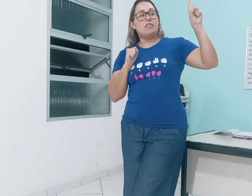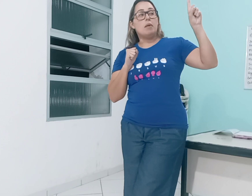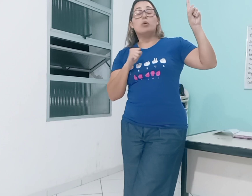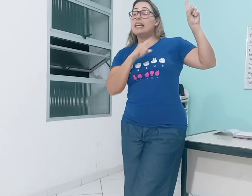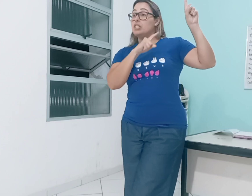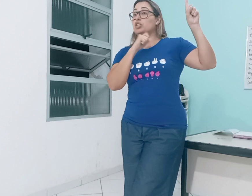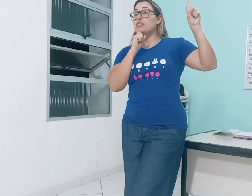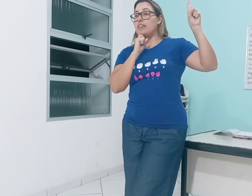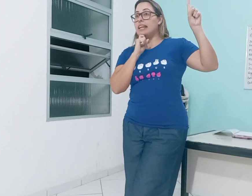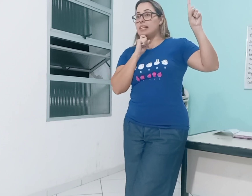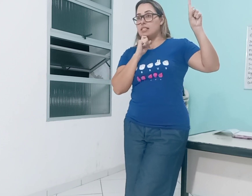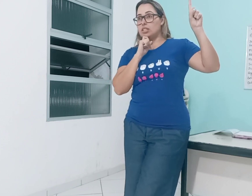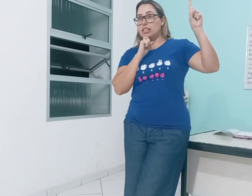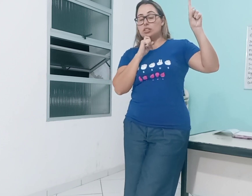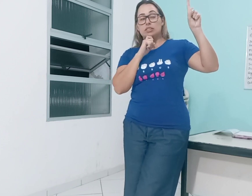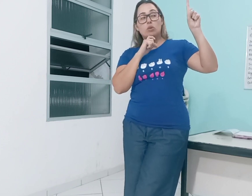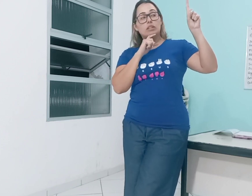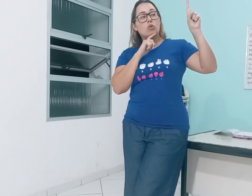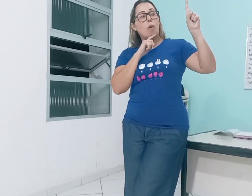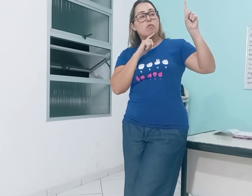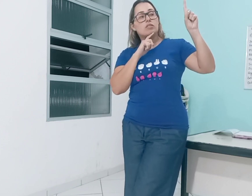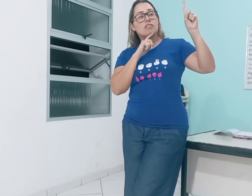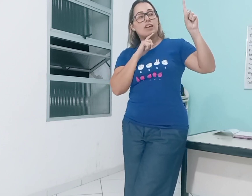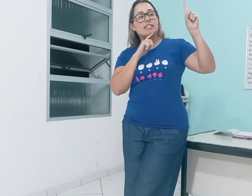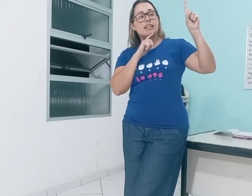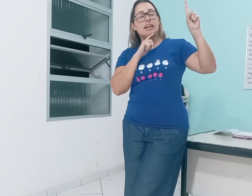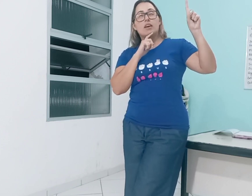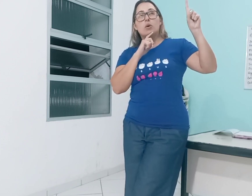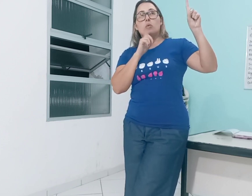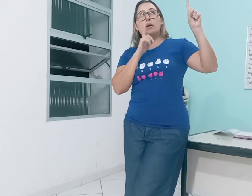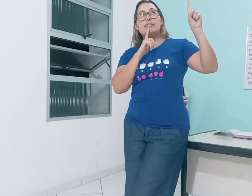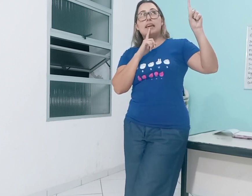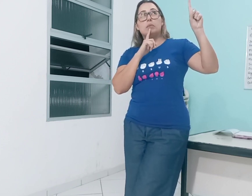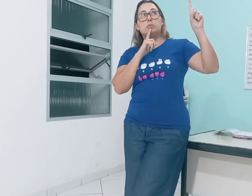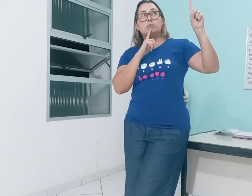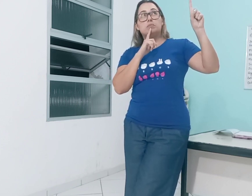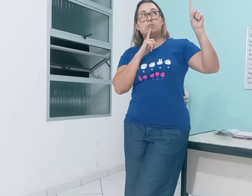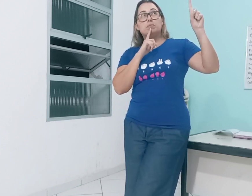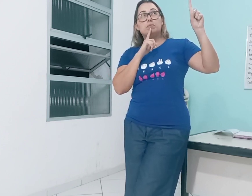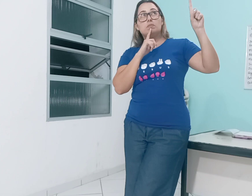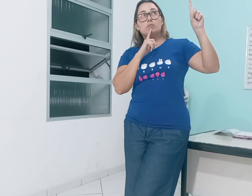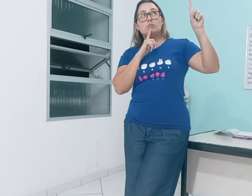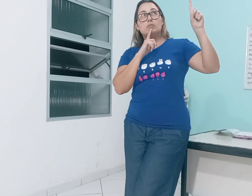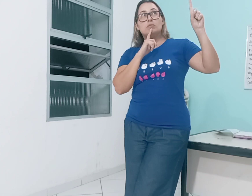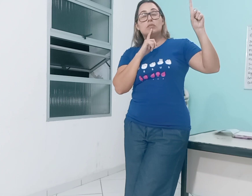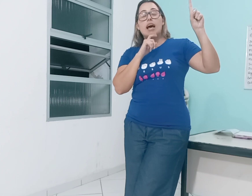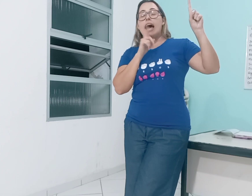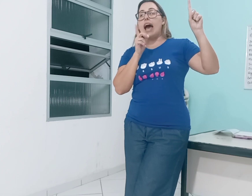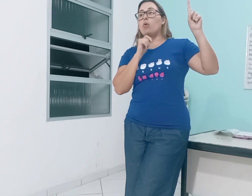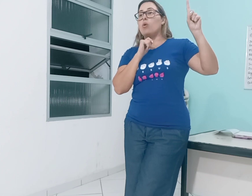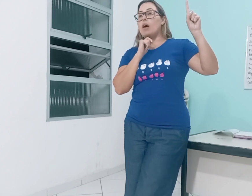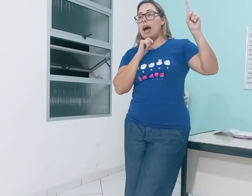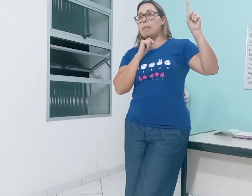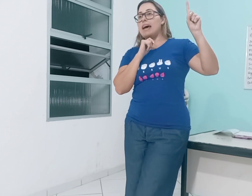Porque existe diferença, gente. Não tem como você fazer um exemplo. A cor